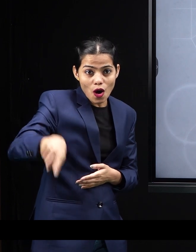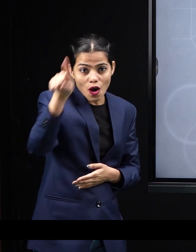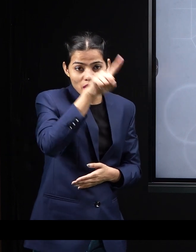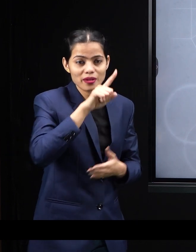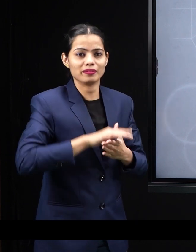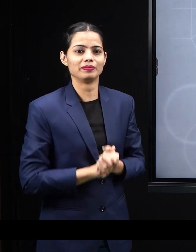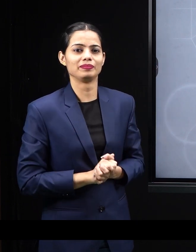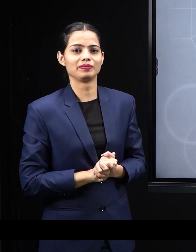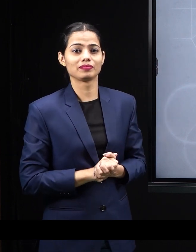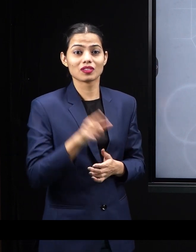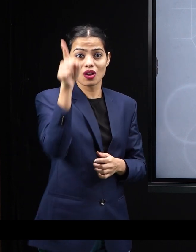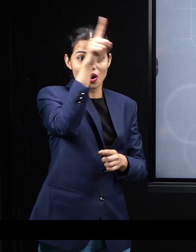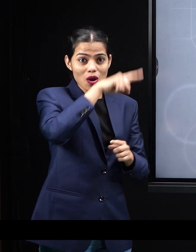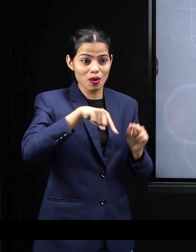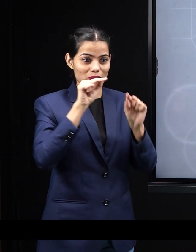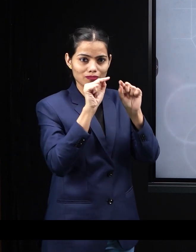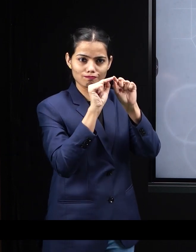ವಲಯಗಳು, ತ್ರಿಜ್ಯ,